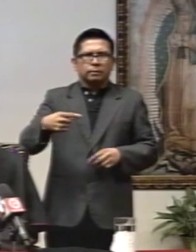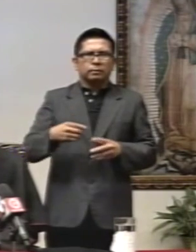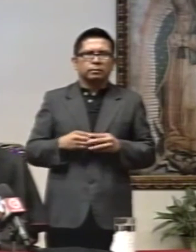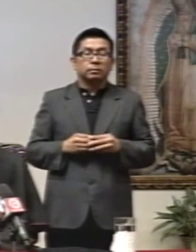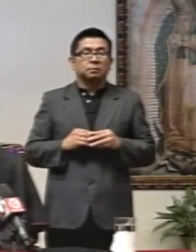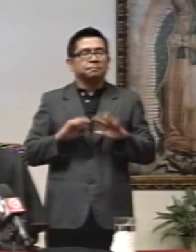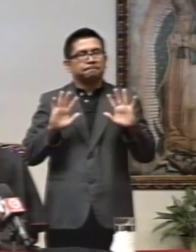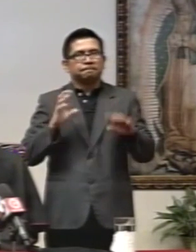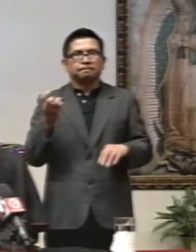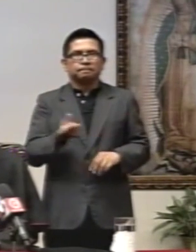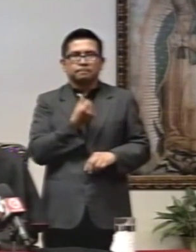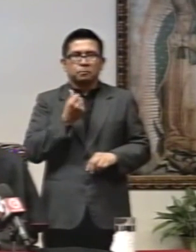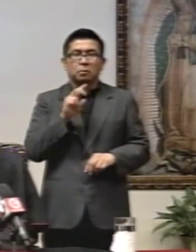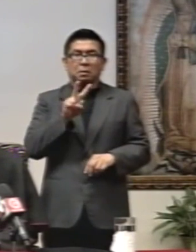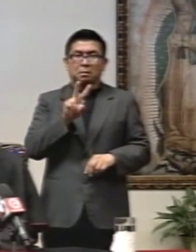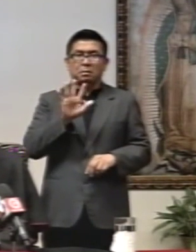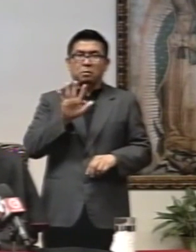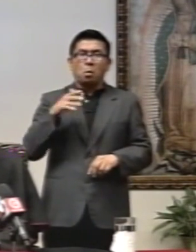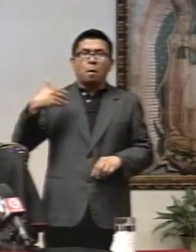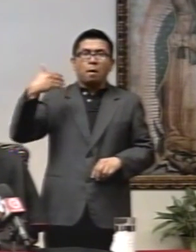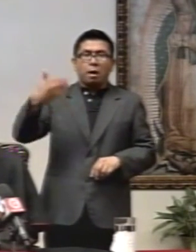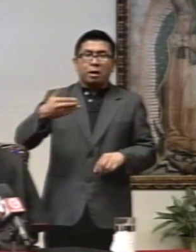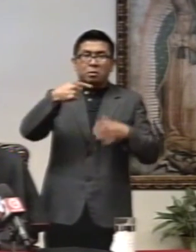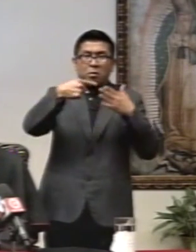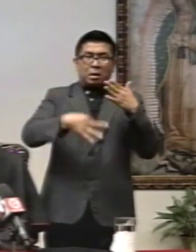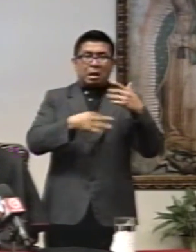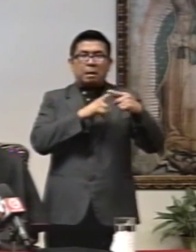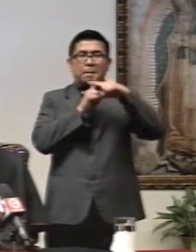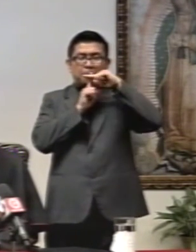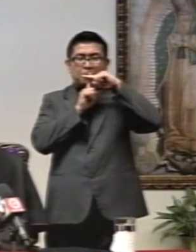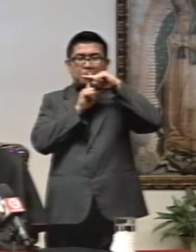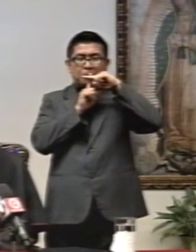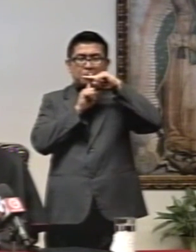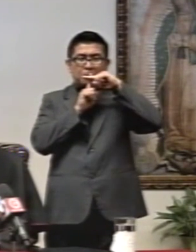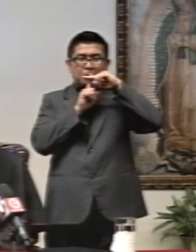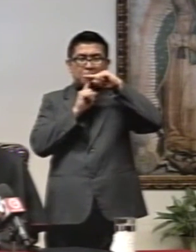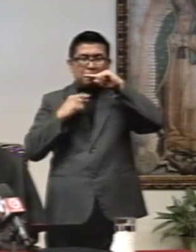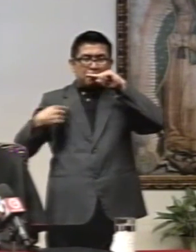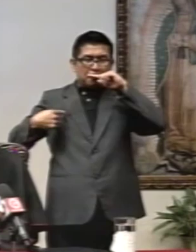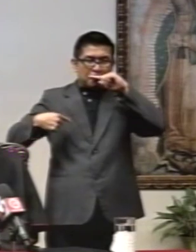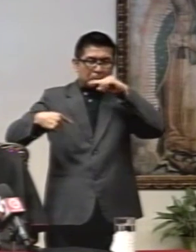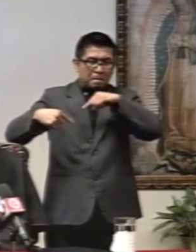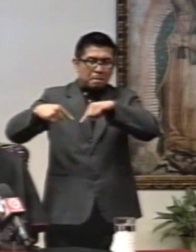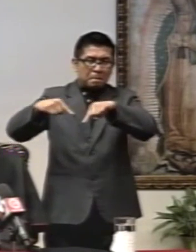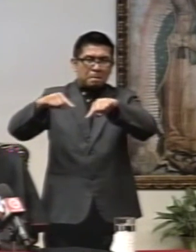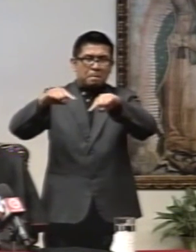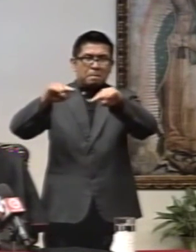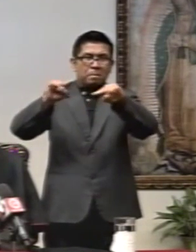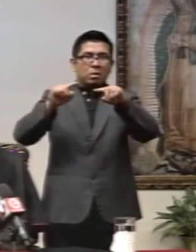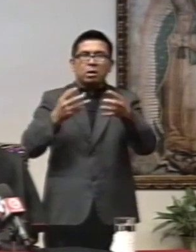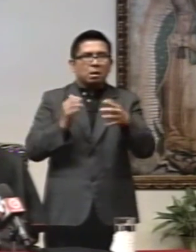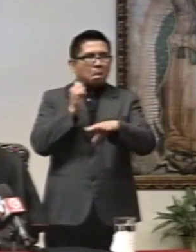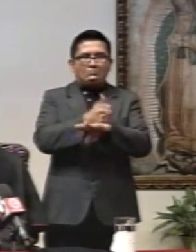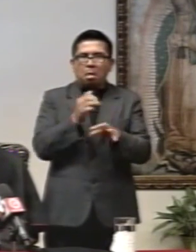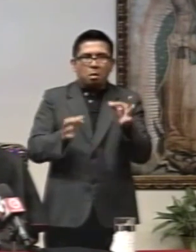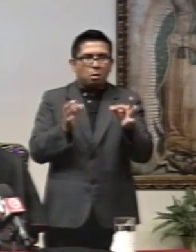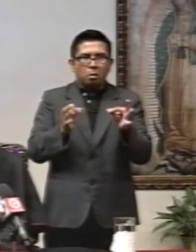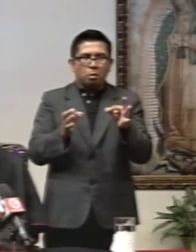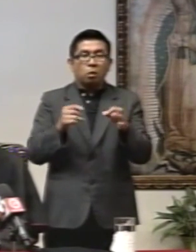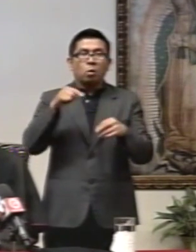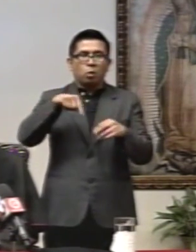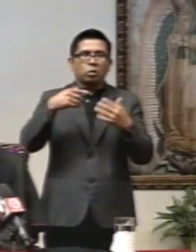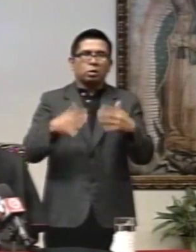Lástima que por 25 años esa ley haya estado impidiendo la justicia. Ya era